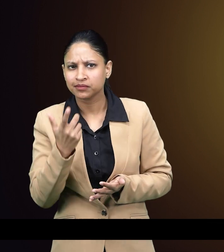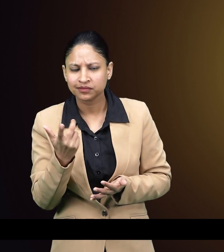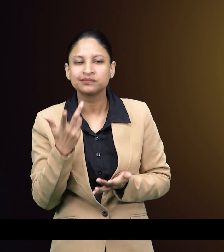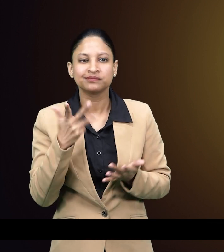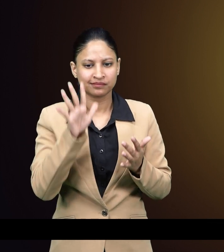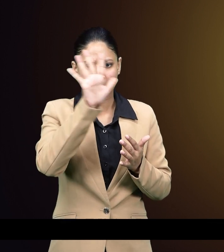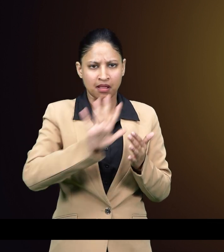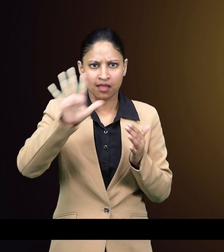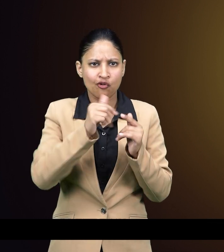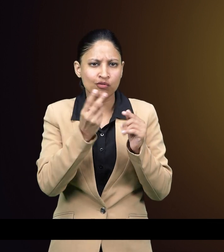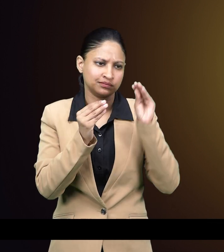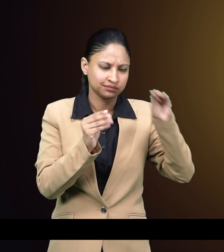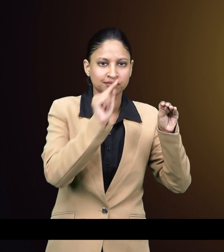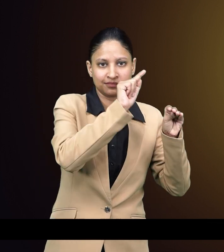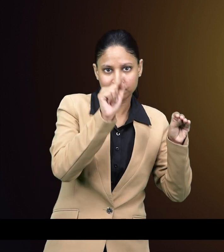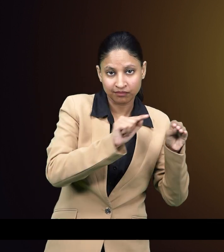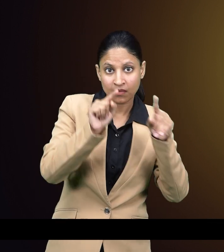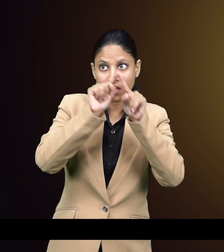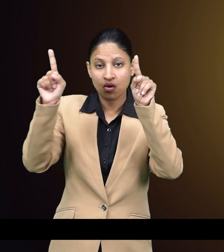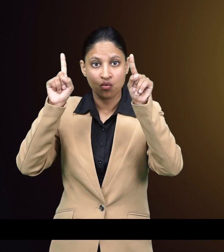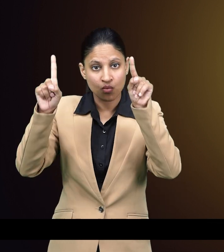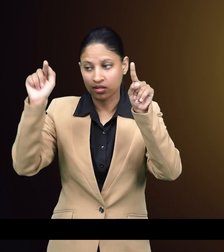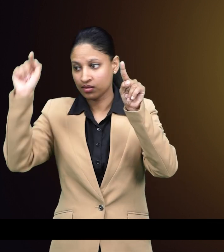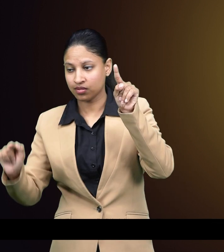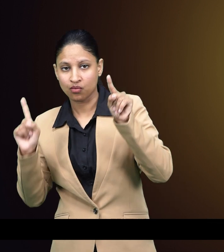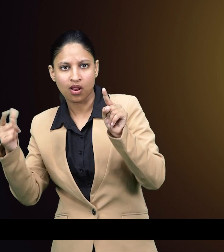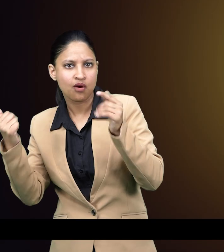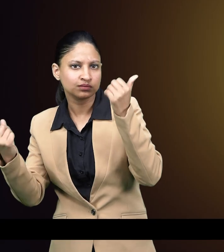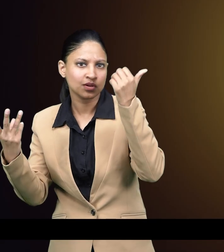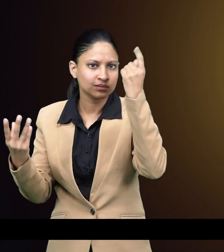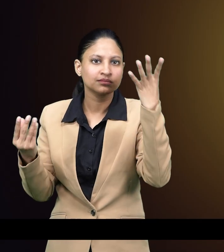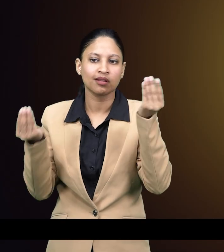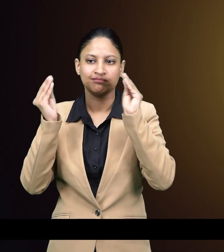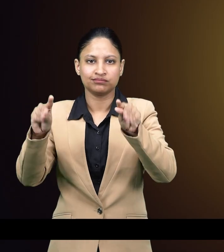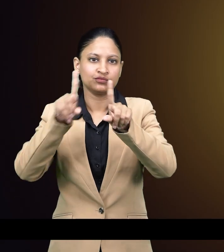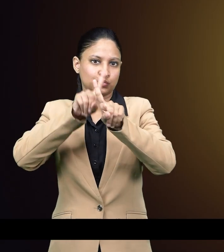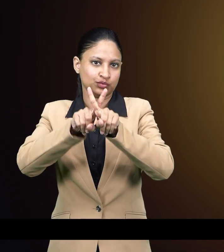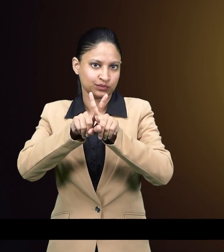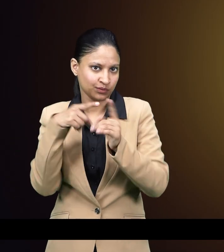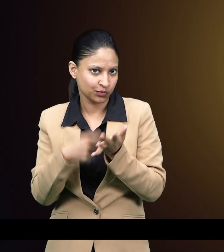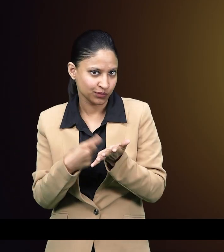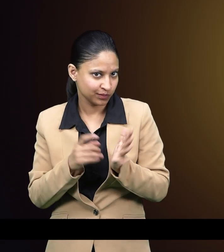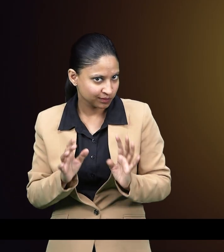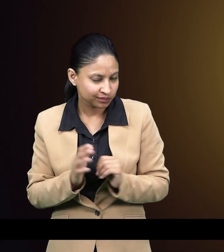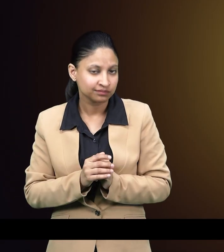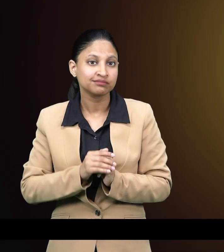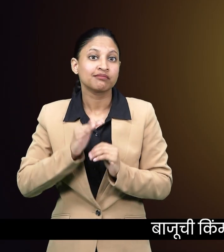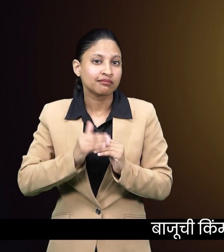टप्पा 1 सूत्र लिहा. क्षेत्रफळ बरोबर बाजू गुणिले बाजू. टप्पा